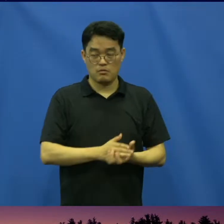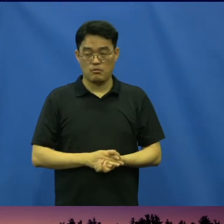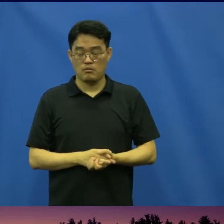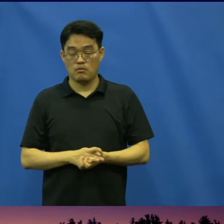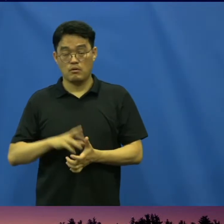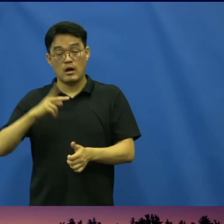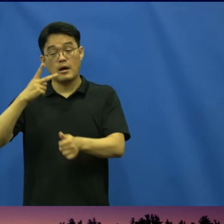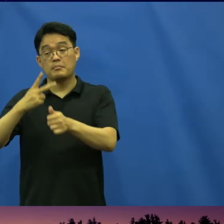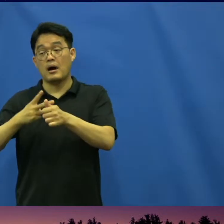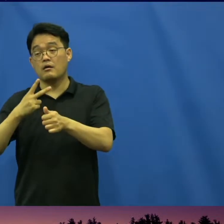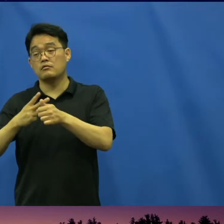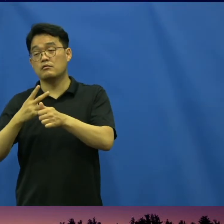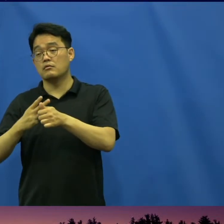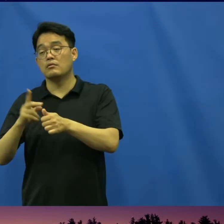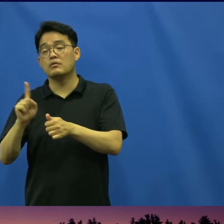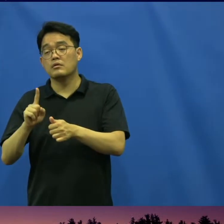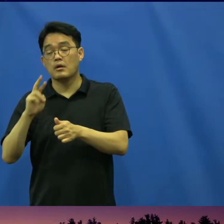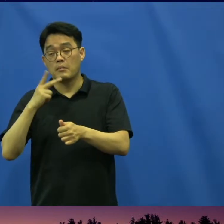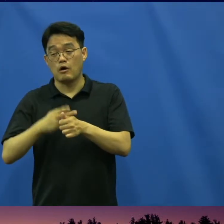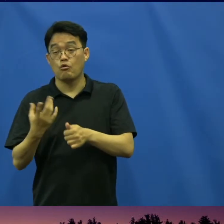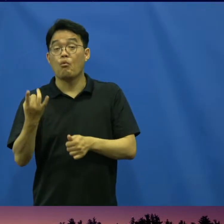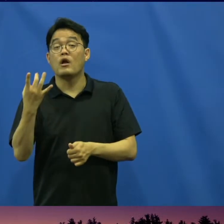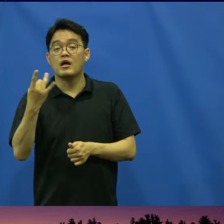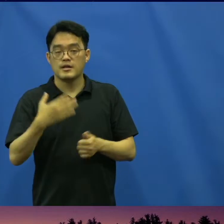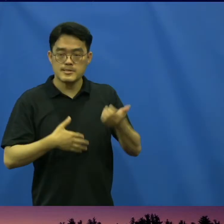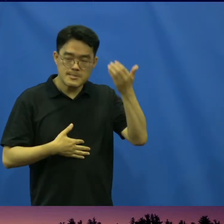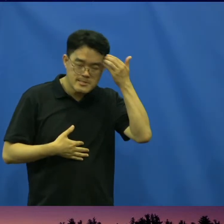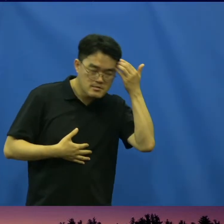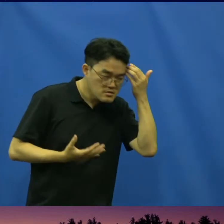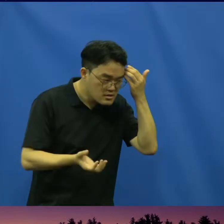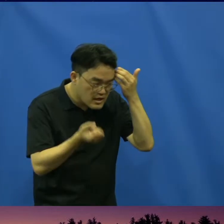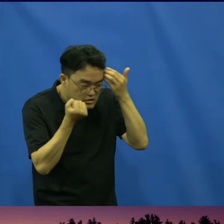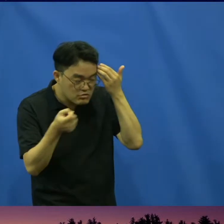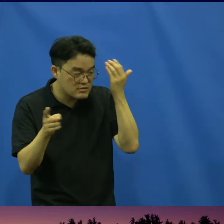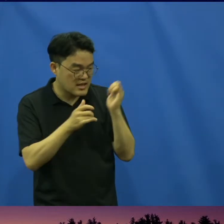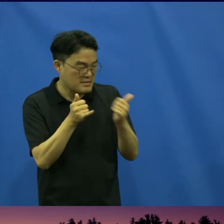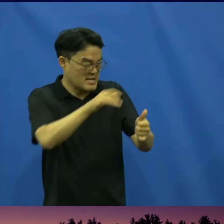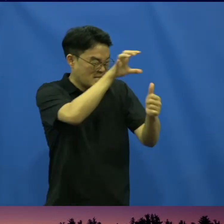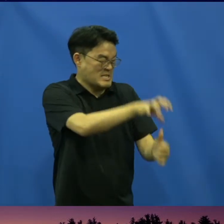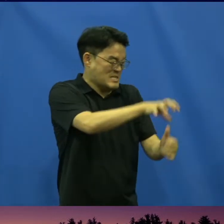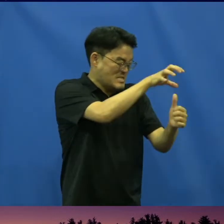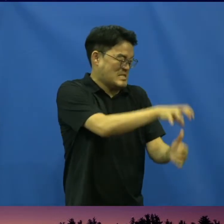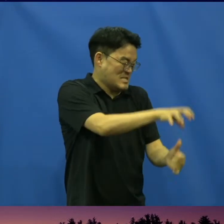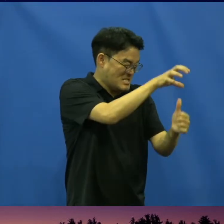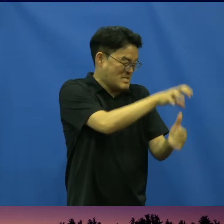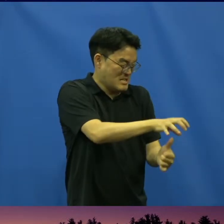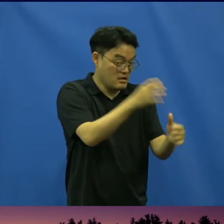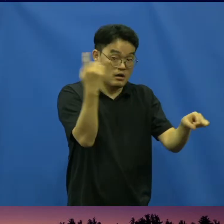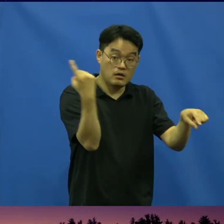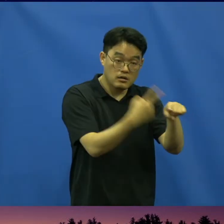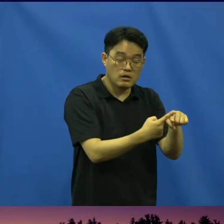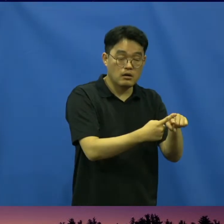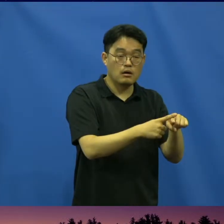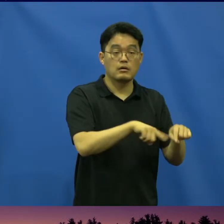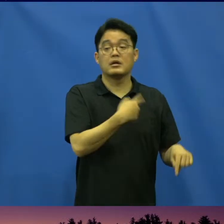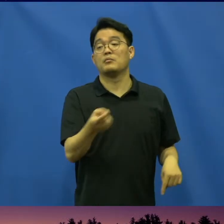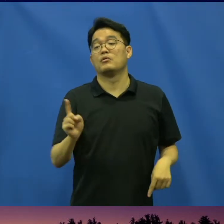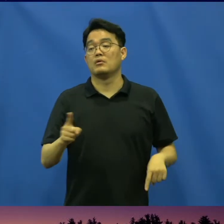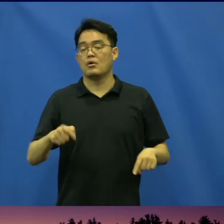가진 학문을 귀하게 썼습니다. 바울 서신이라고 로마서를 보십시오. 그가 가진 지식을 유감없이 하나님에